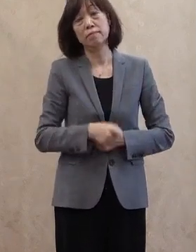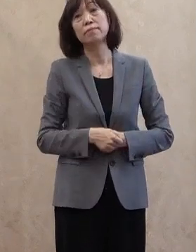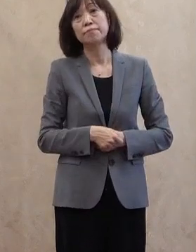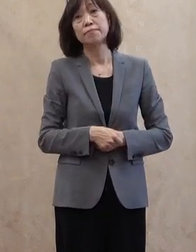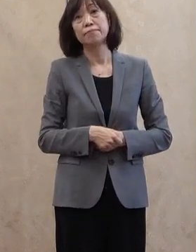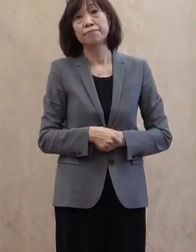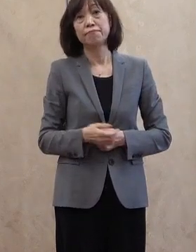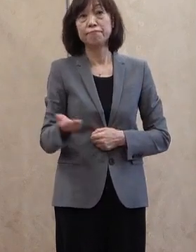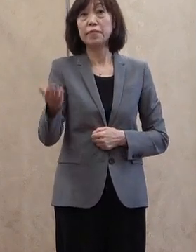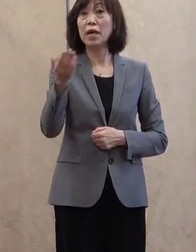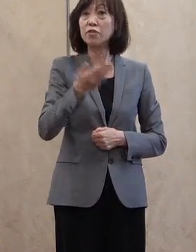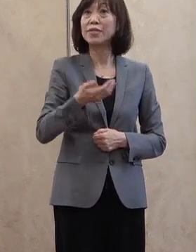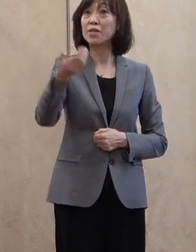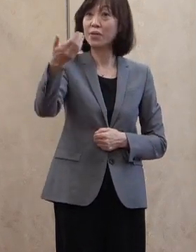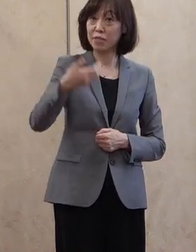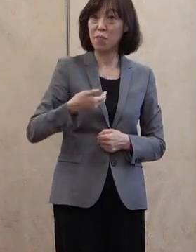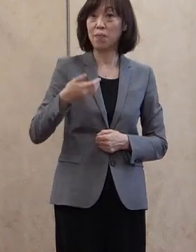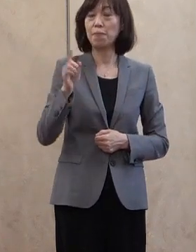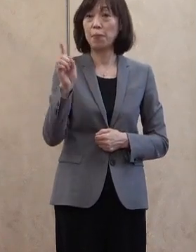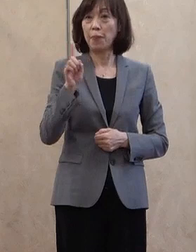もう次の方、読売さん。